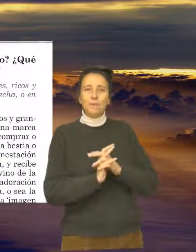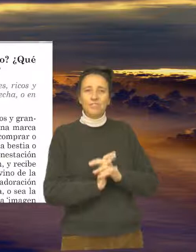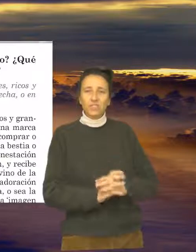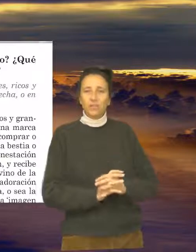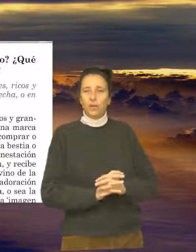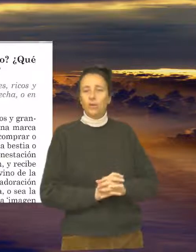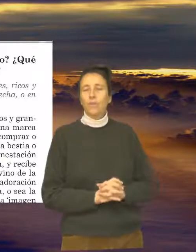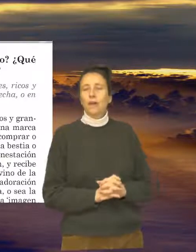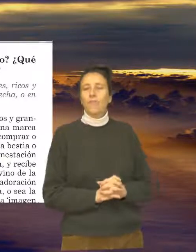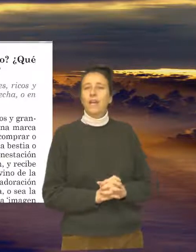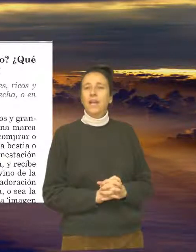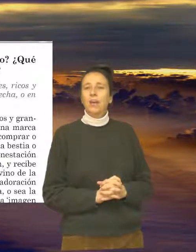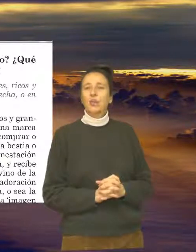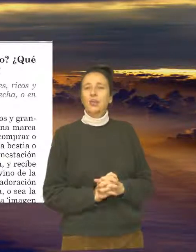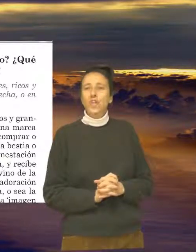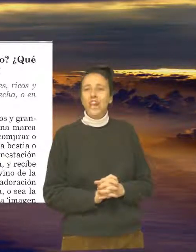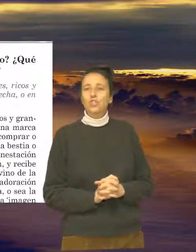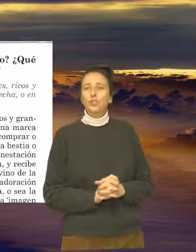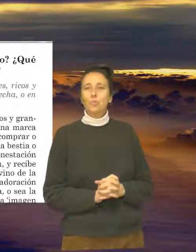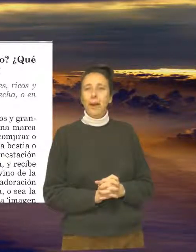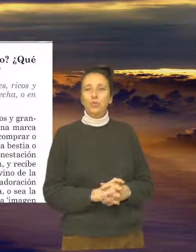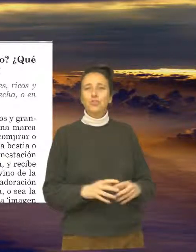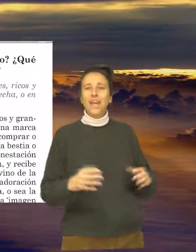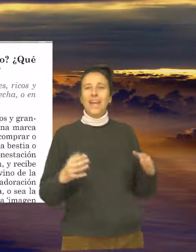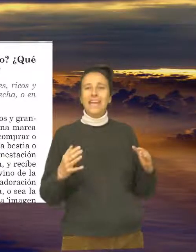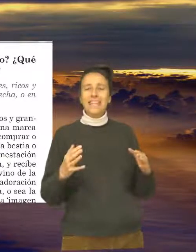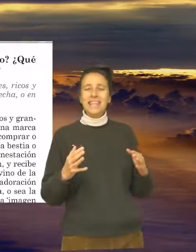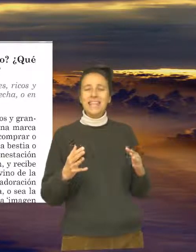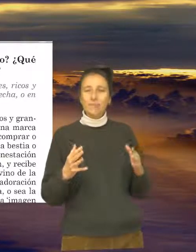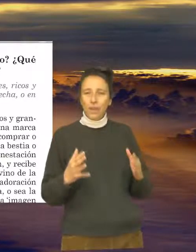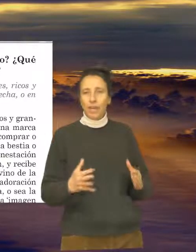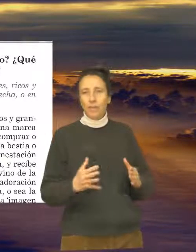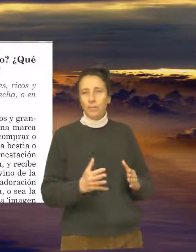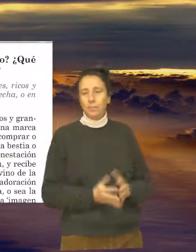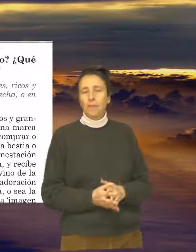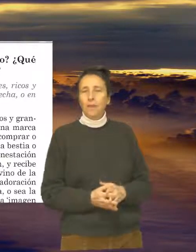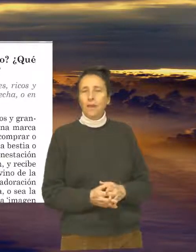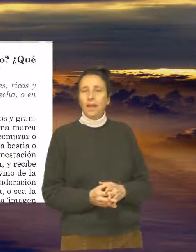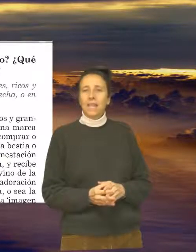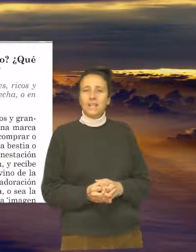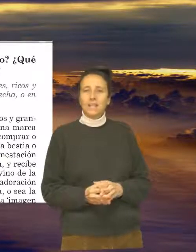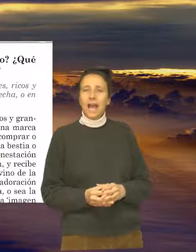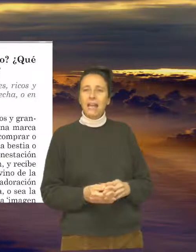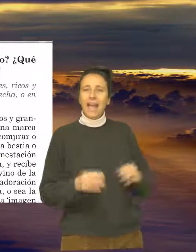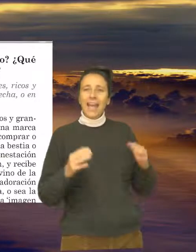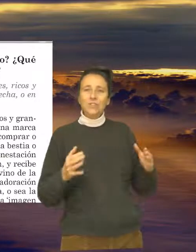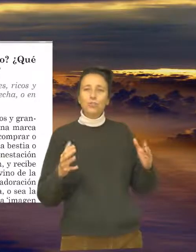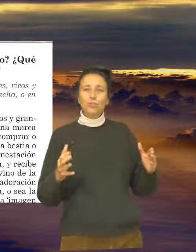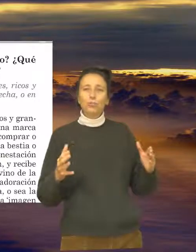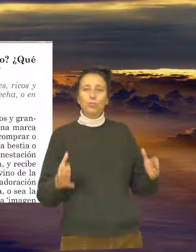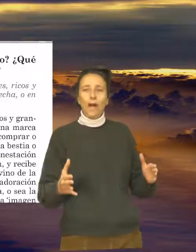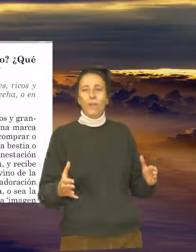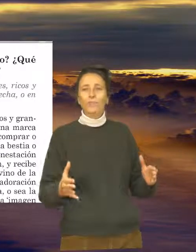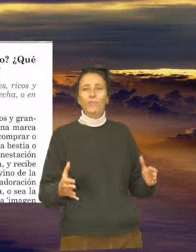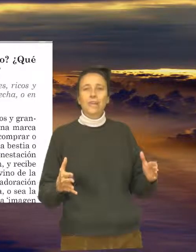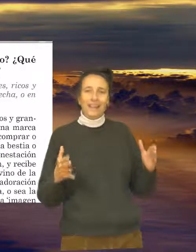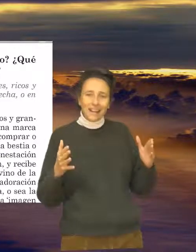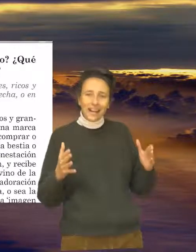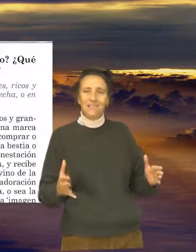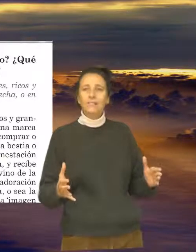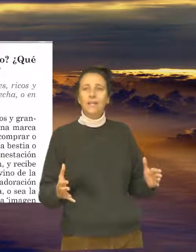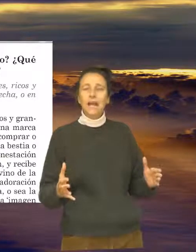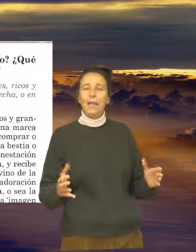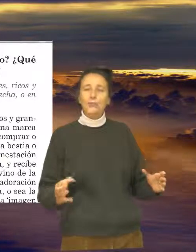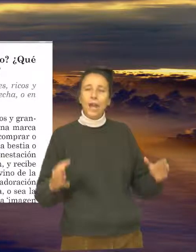objetivo específico de que los seres humanos se identifiquen y sean estructurados